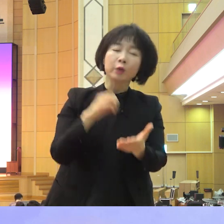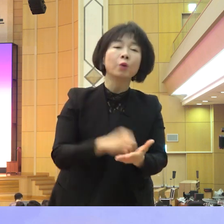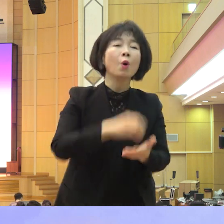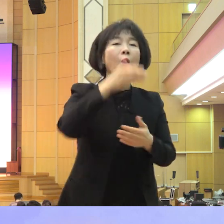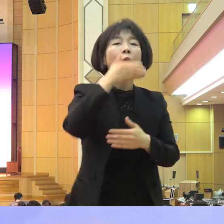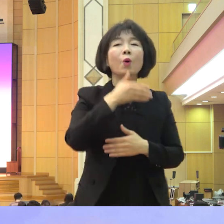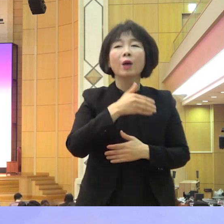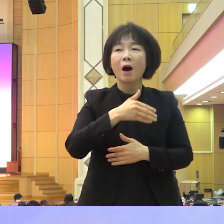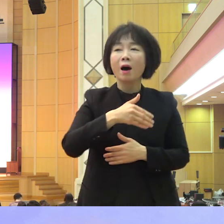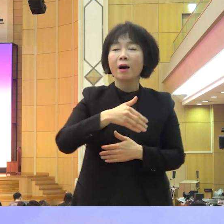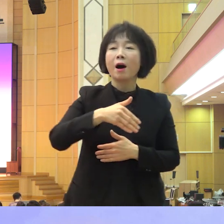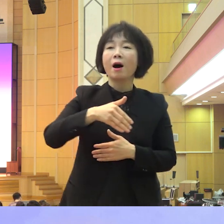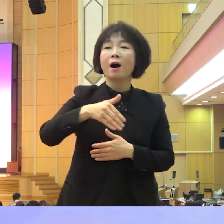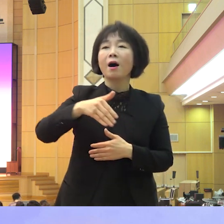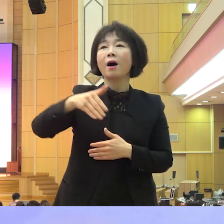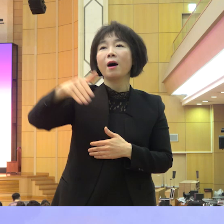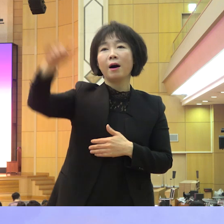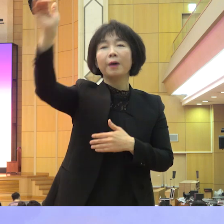보양집에 돌아가